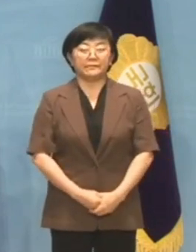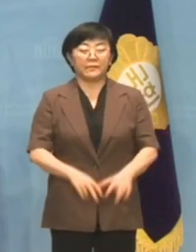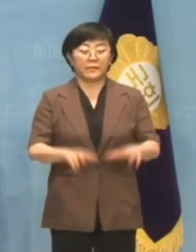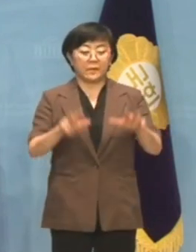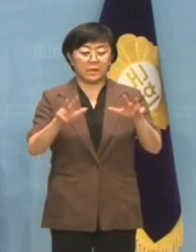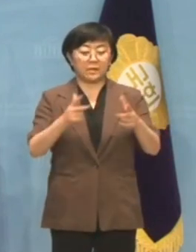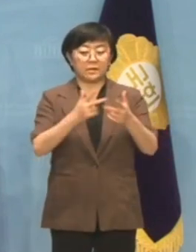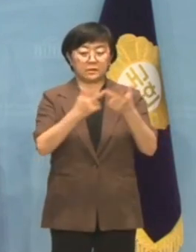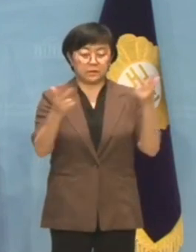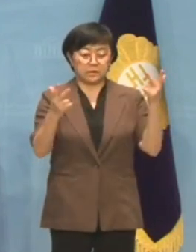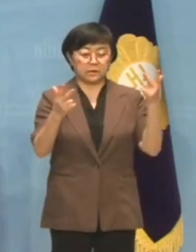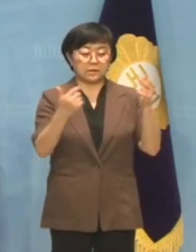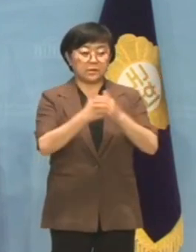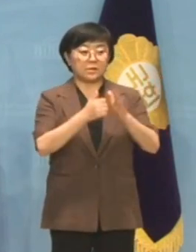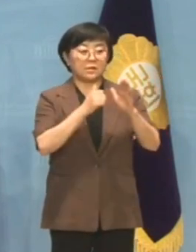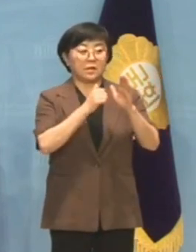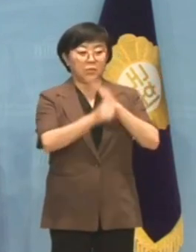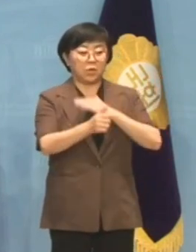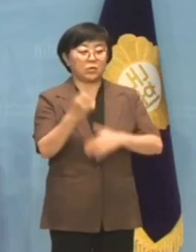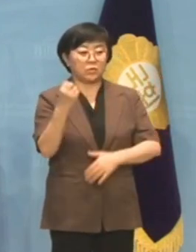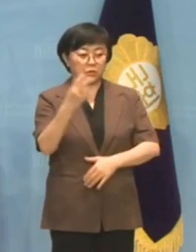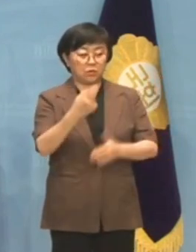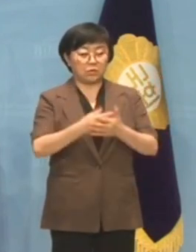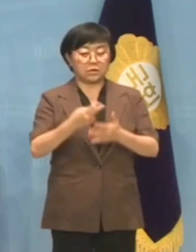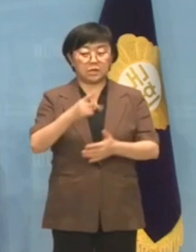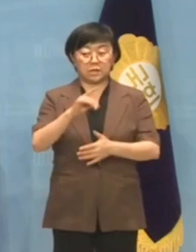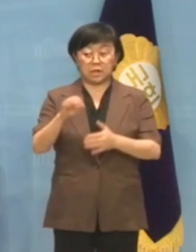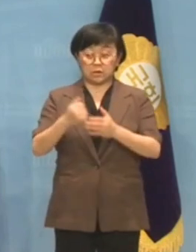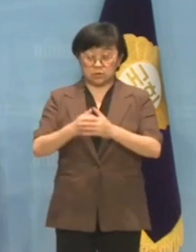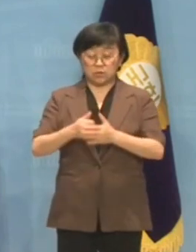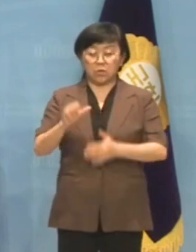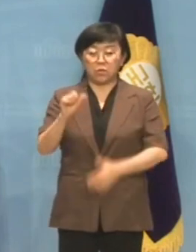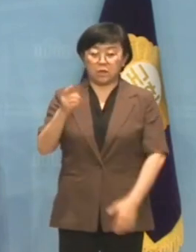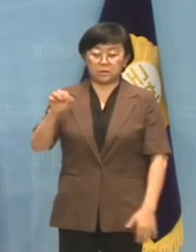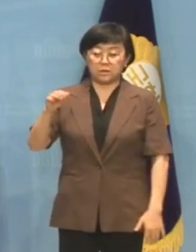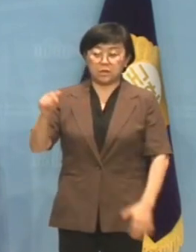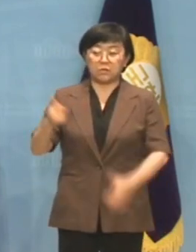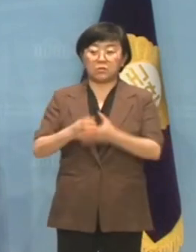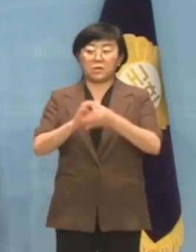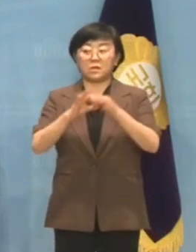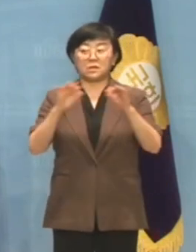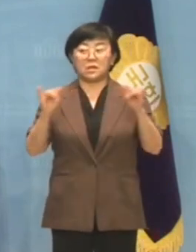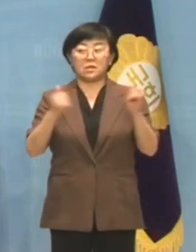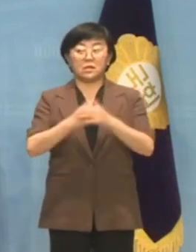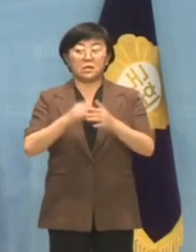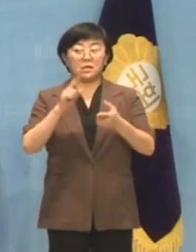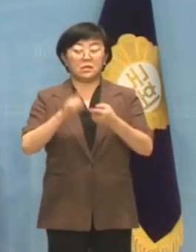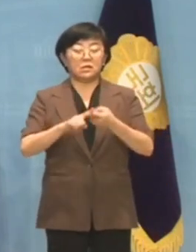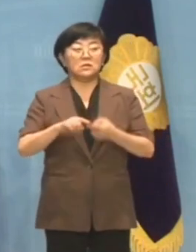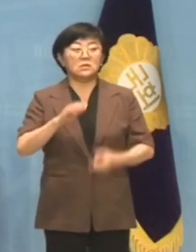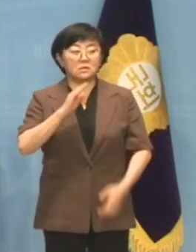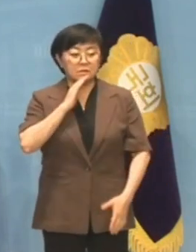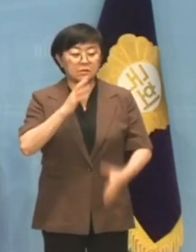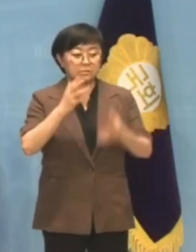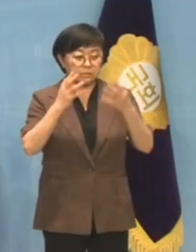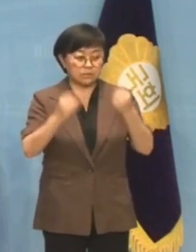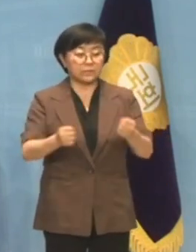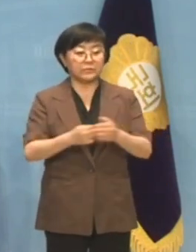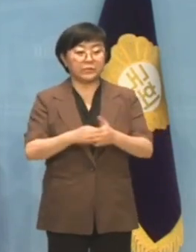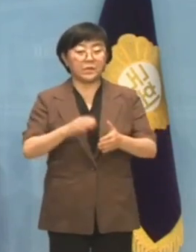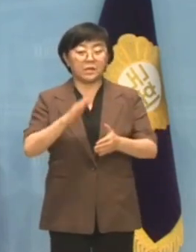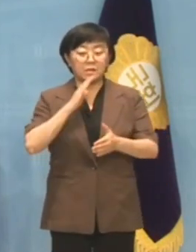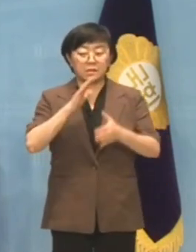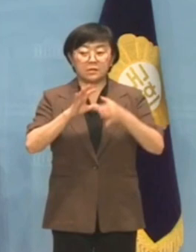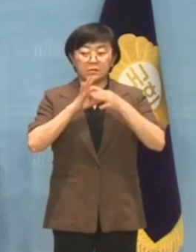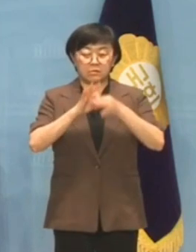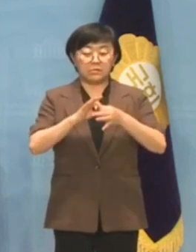지금 이재명 대표를 비롯한 대장동 화천대유 관계자들에 대해 얼마나 많은